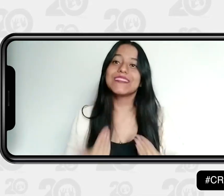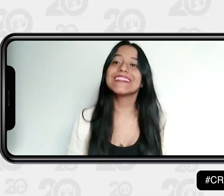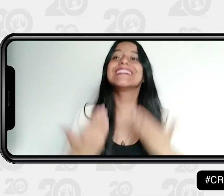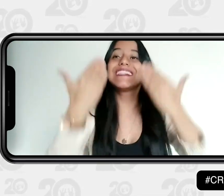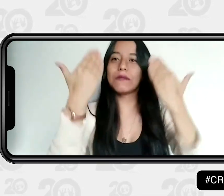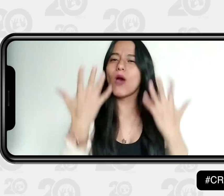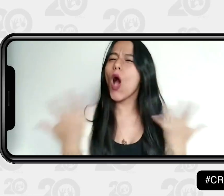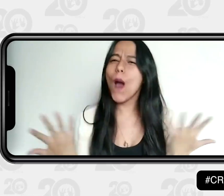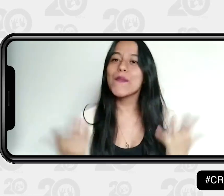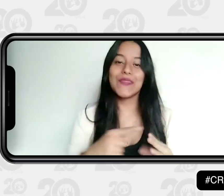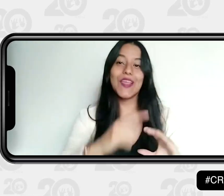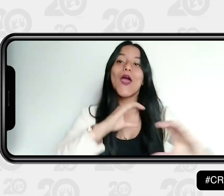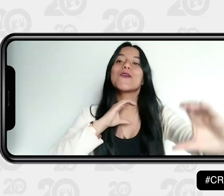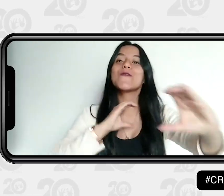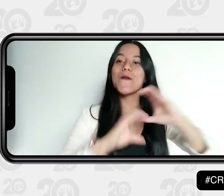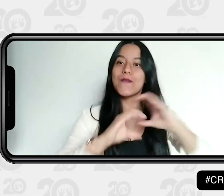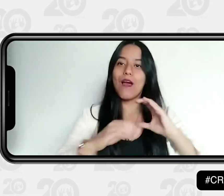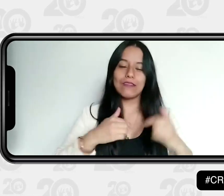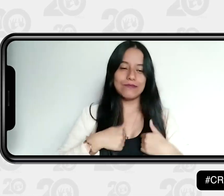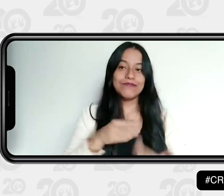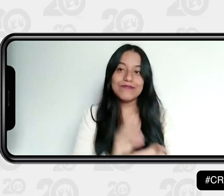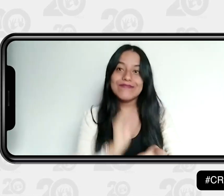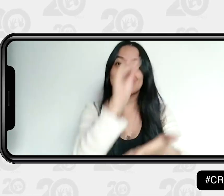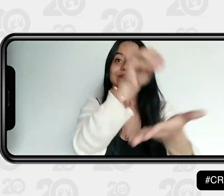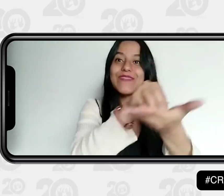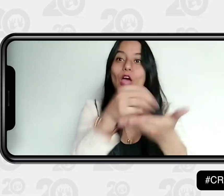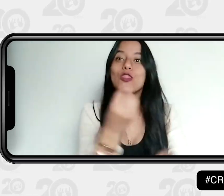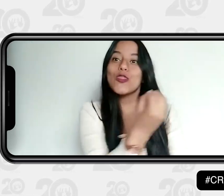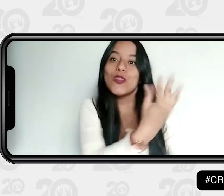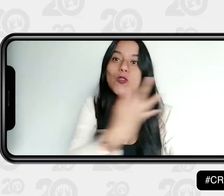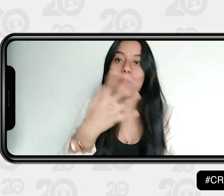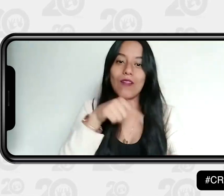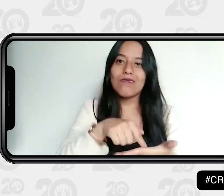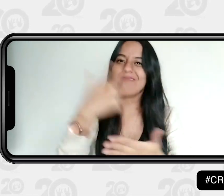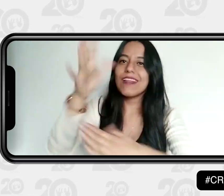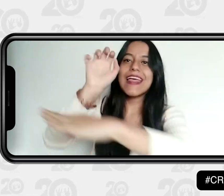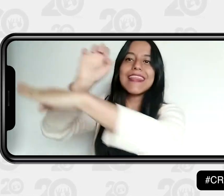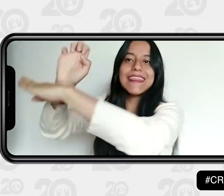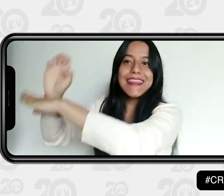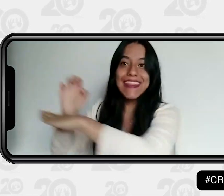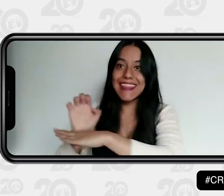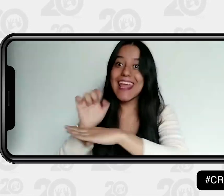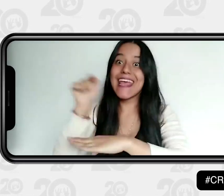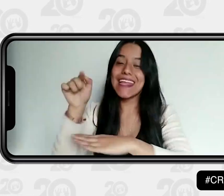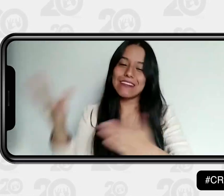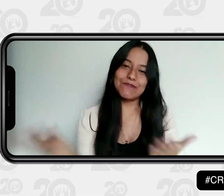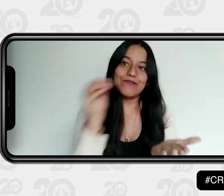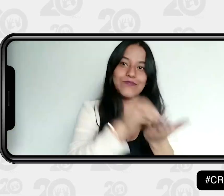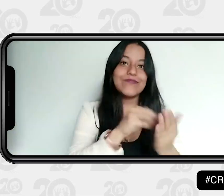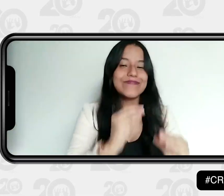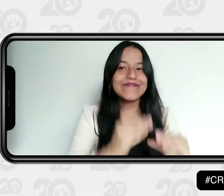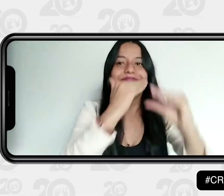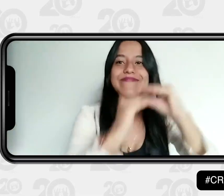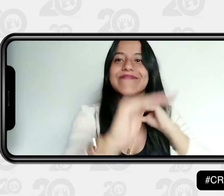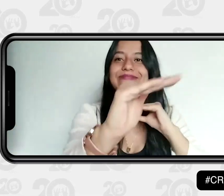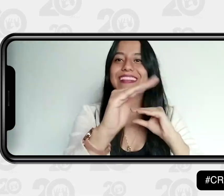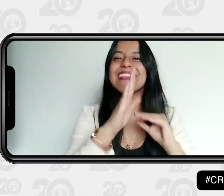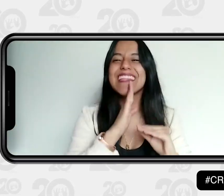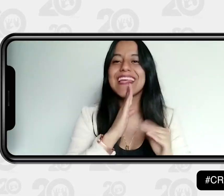números de diferentes entidades, los envío. El intérprete, que se conecta a través de relevo de llamadas, realiza la llamada